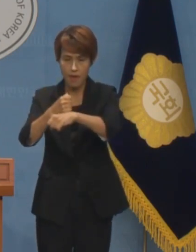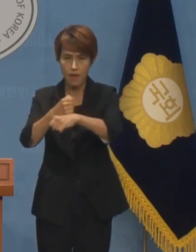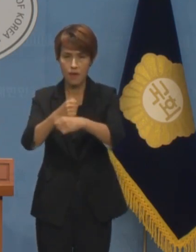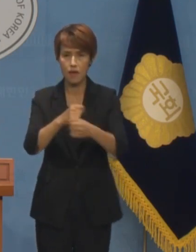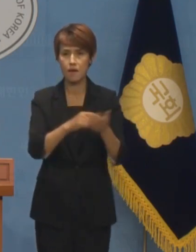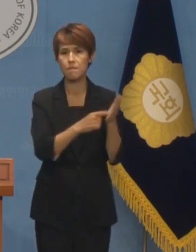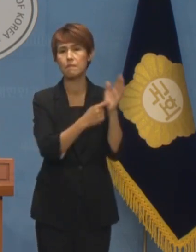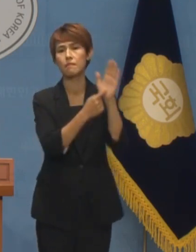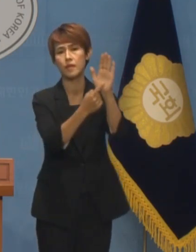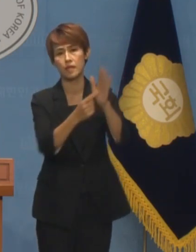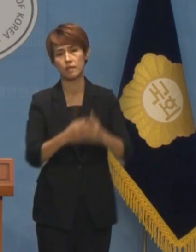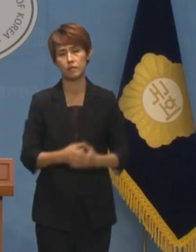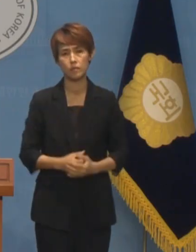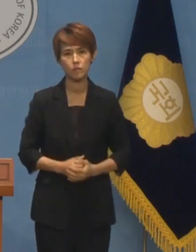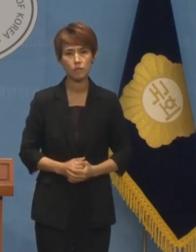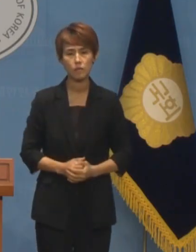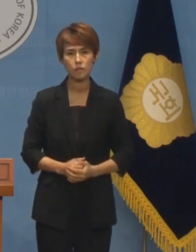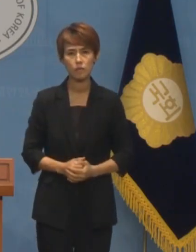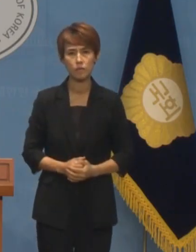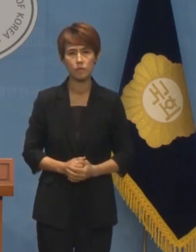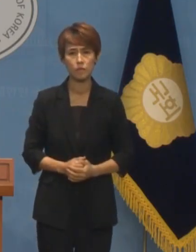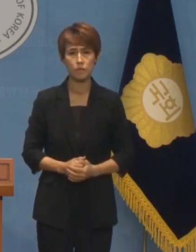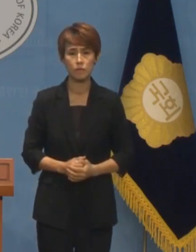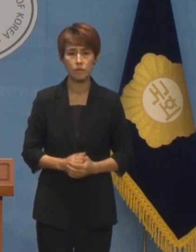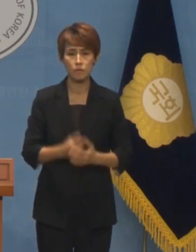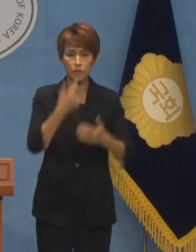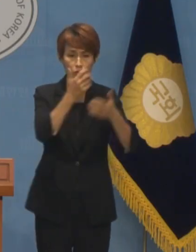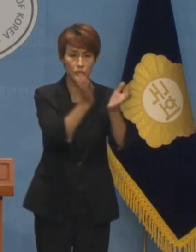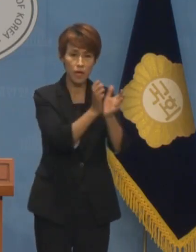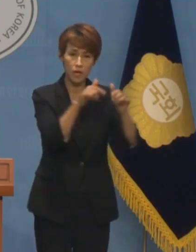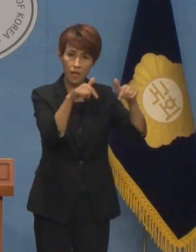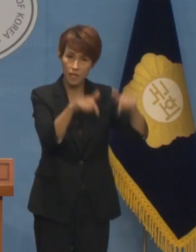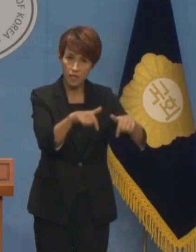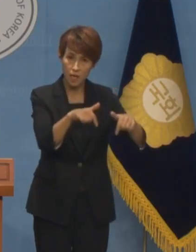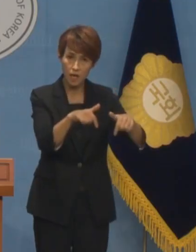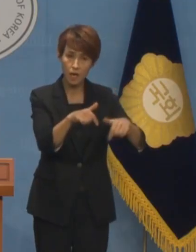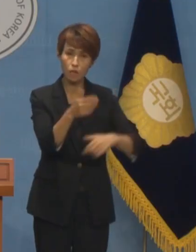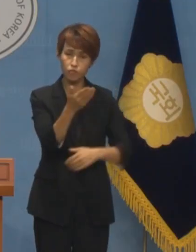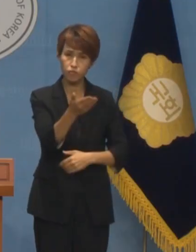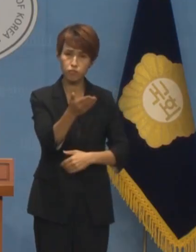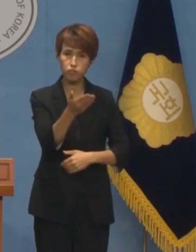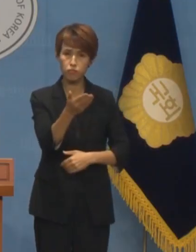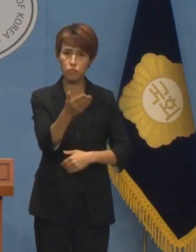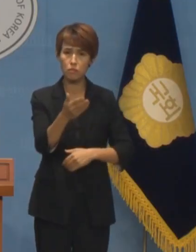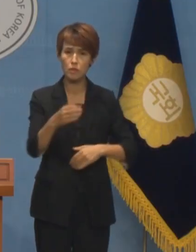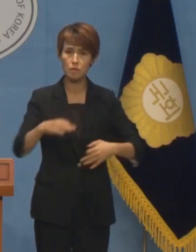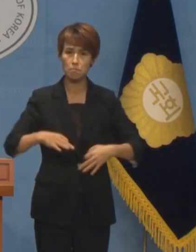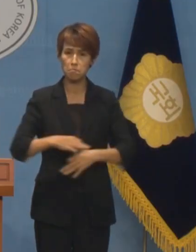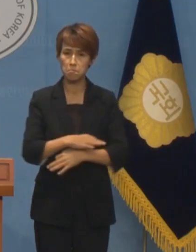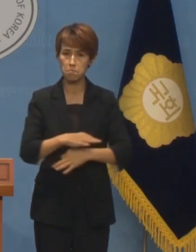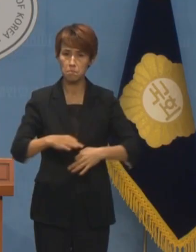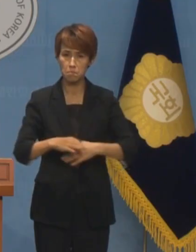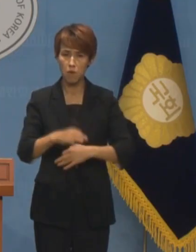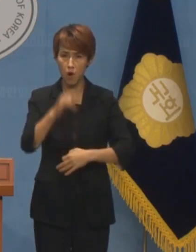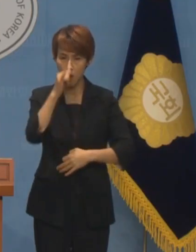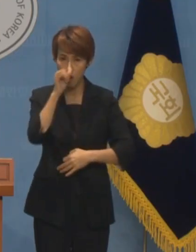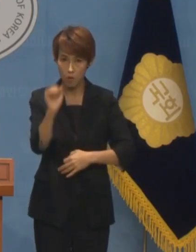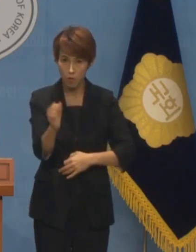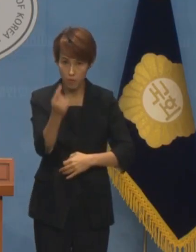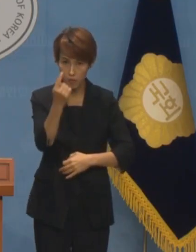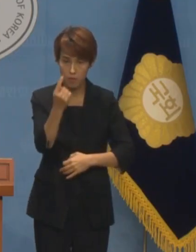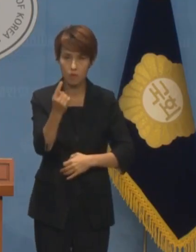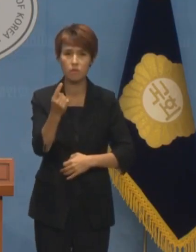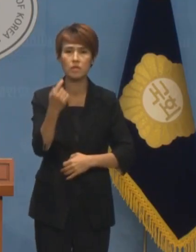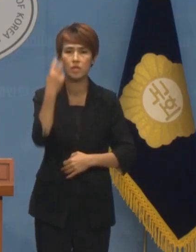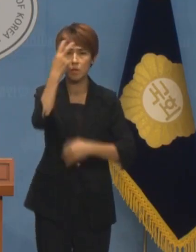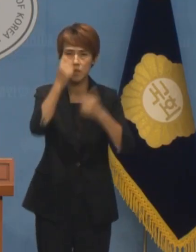이미 드러냈습니다. 당장 민주당 간사 본인도 비리 혐의로 검찰의 조사를 받게 됐으니